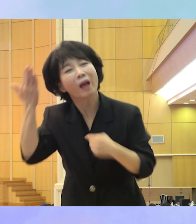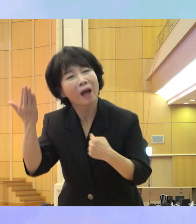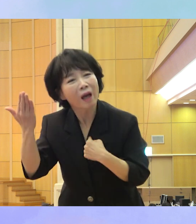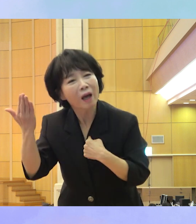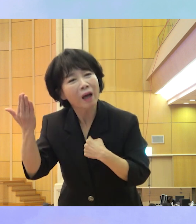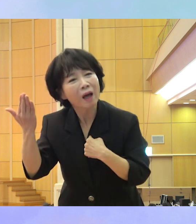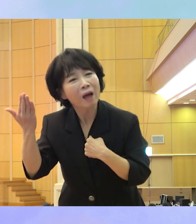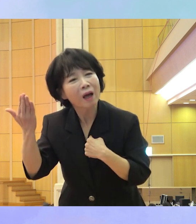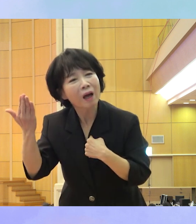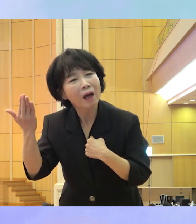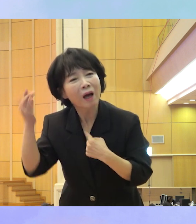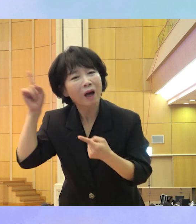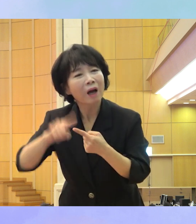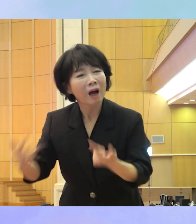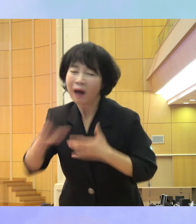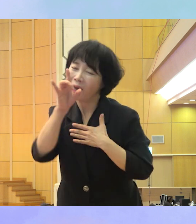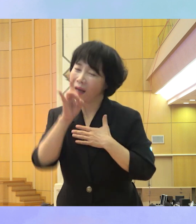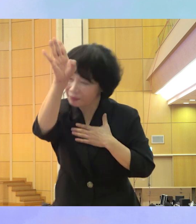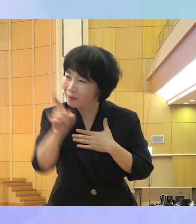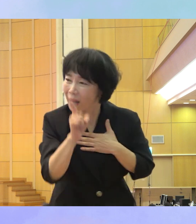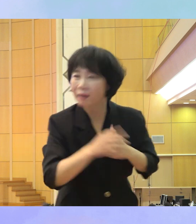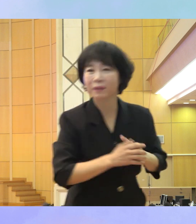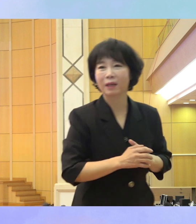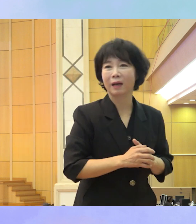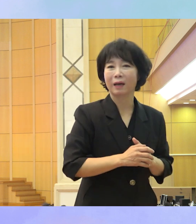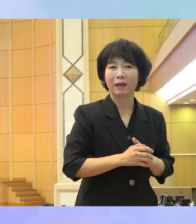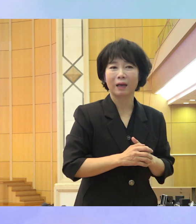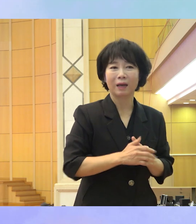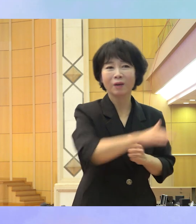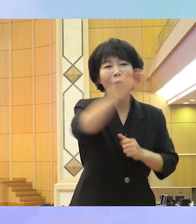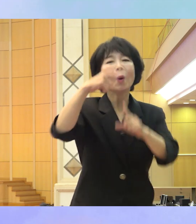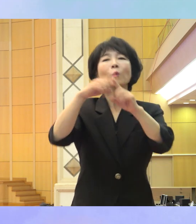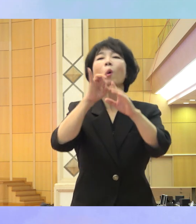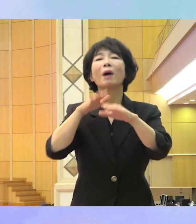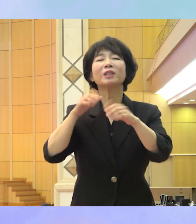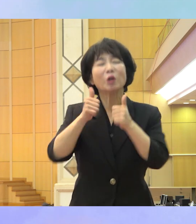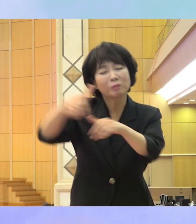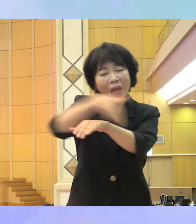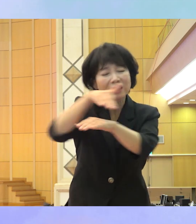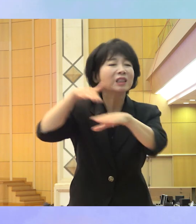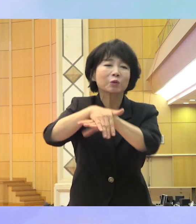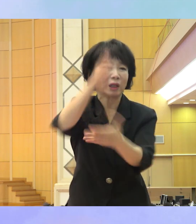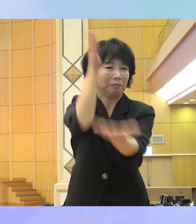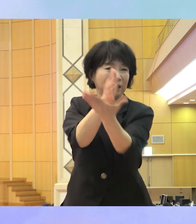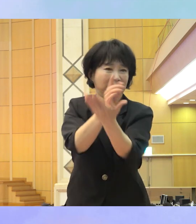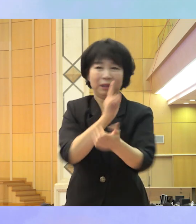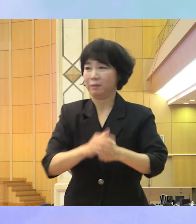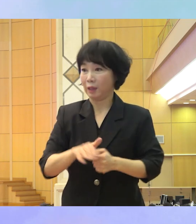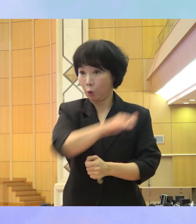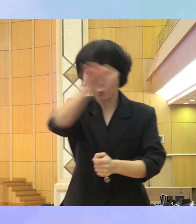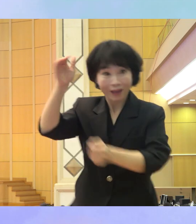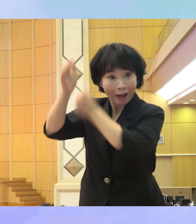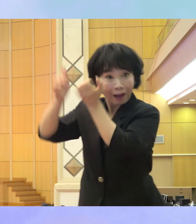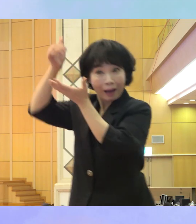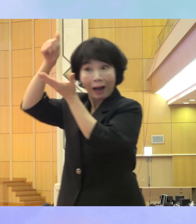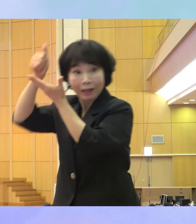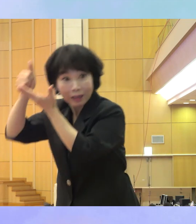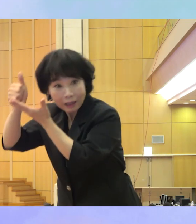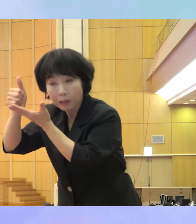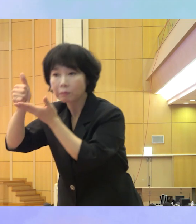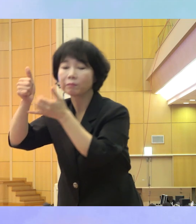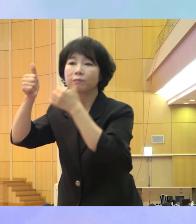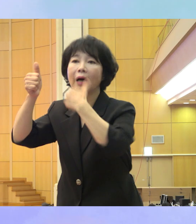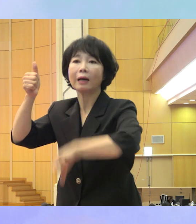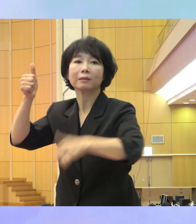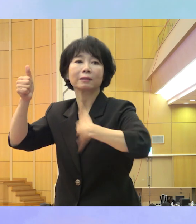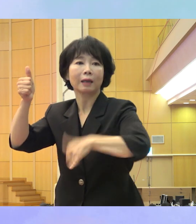신앙이니까 교인에 불과한 거지. 우리는 그냥 교인이 되면 안 돼. 우리는 하나님의